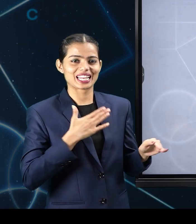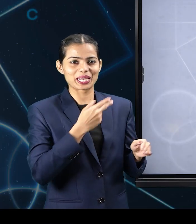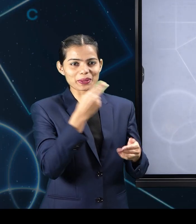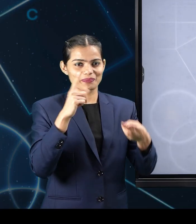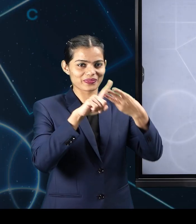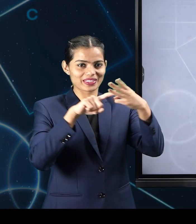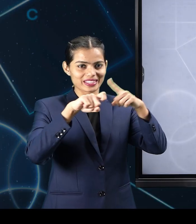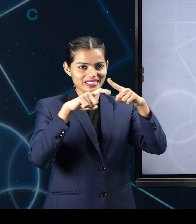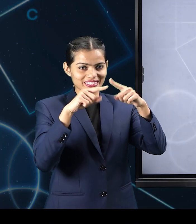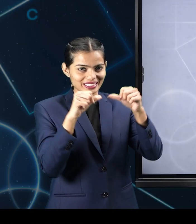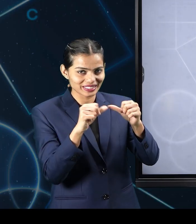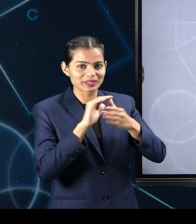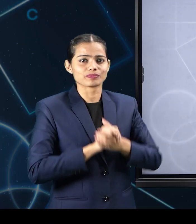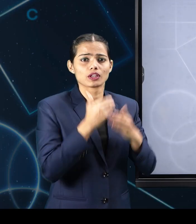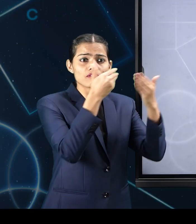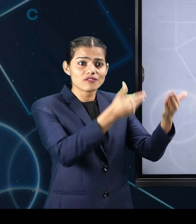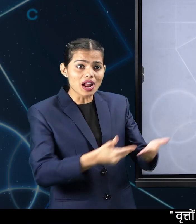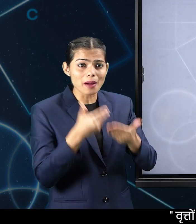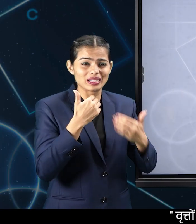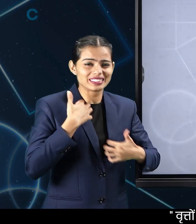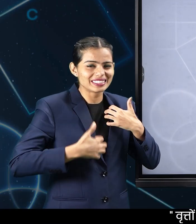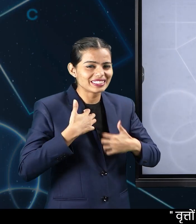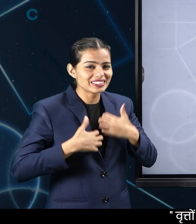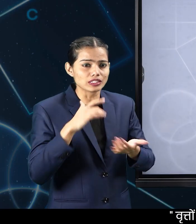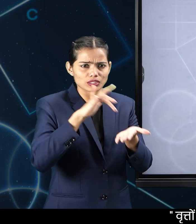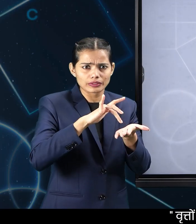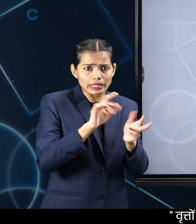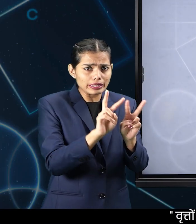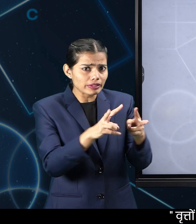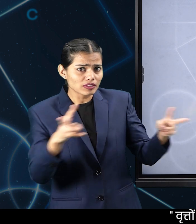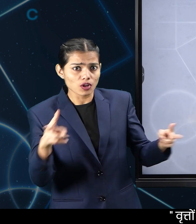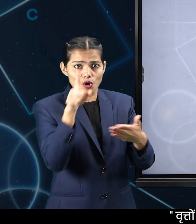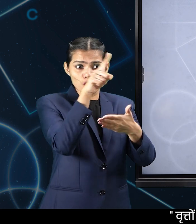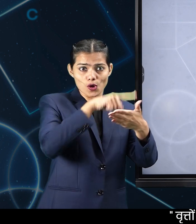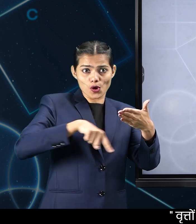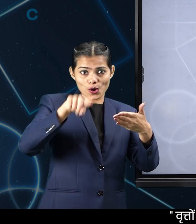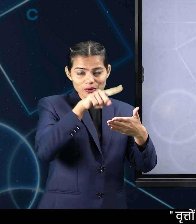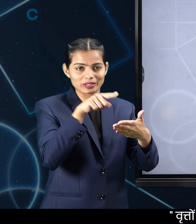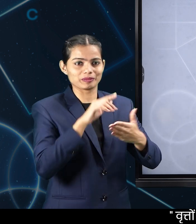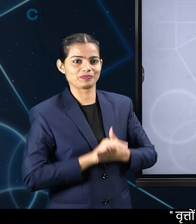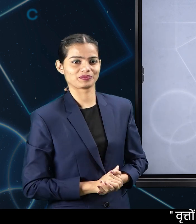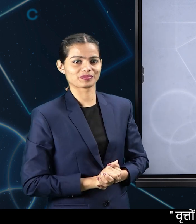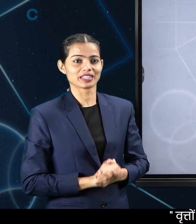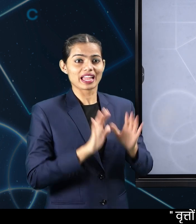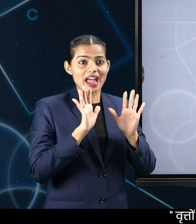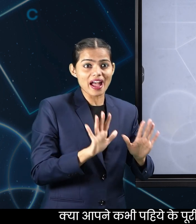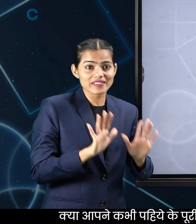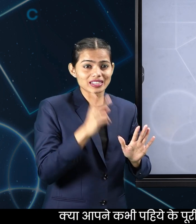बच्चों, मैं मोक्षिता हूँ। वृत्तों के आकर्षक क्षेत्र में आपका स्वागत है। क्या